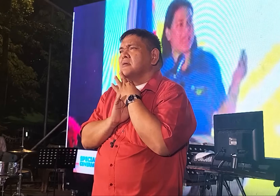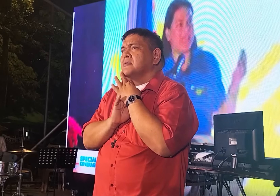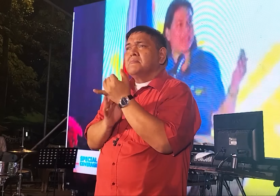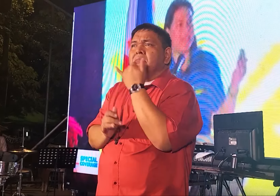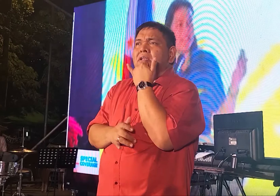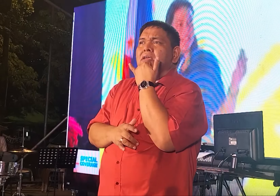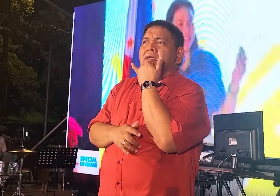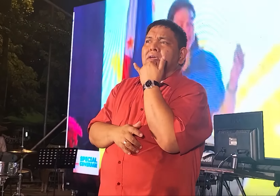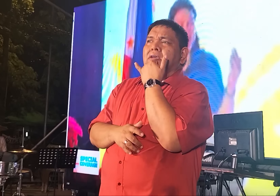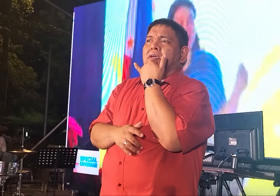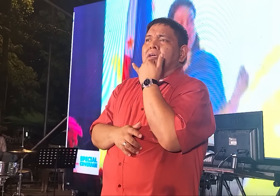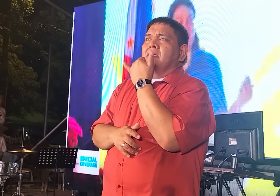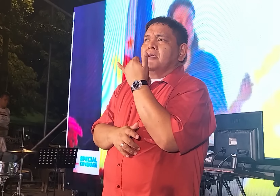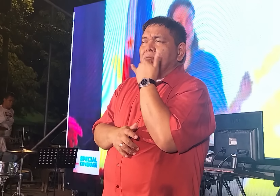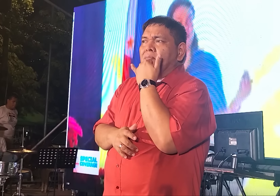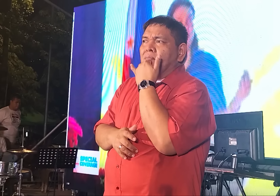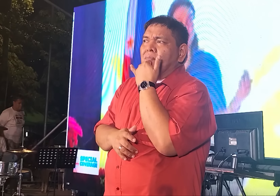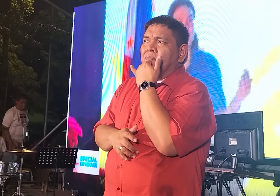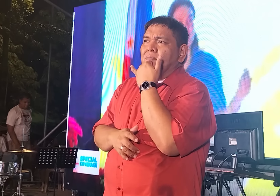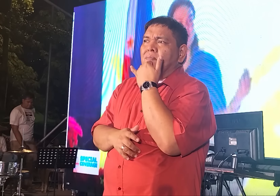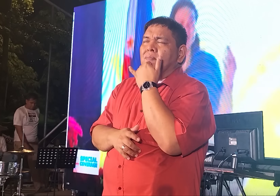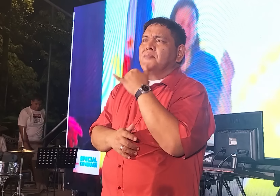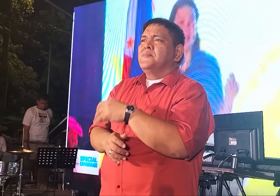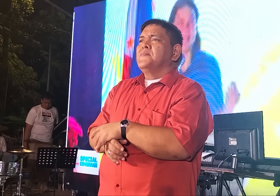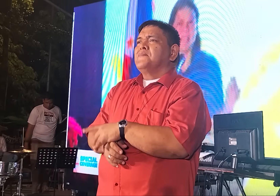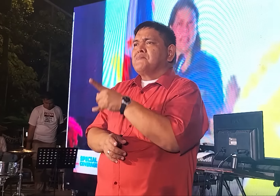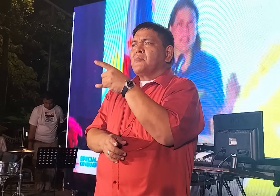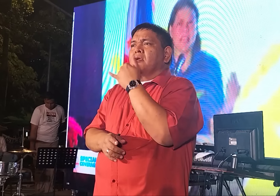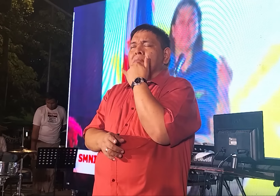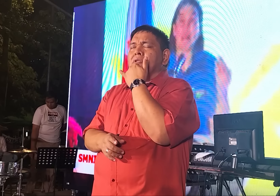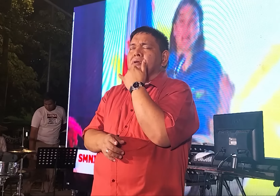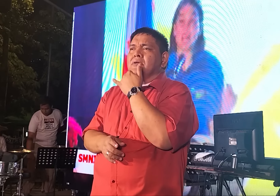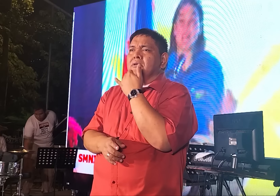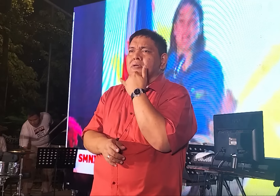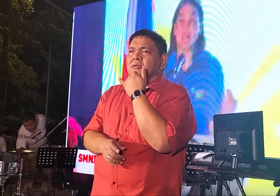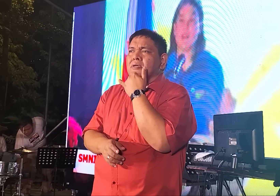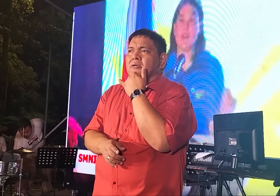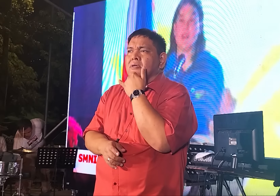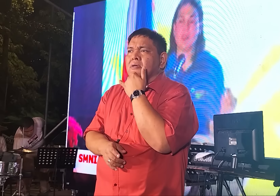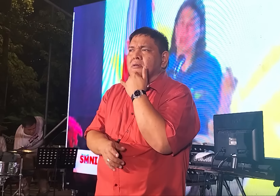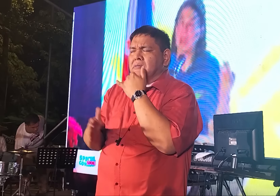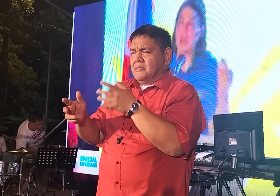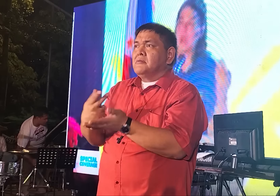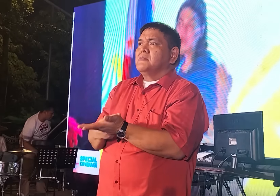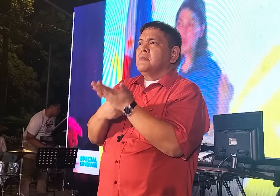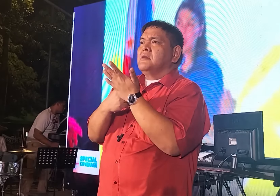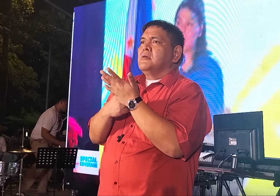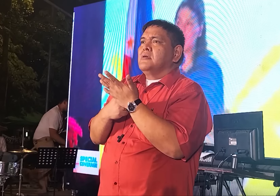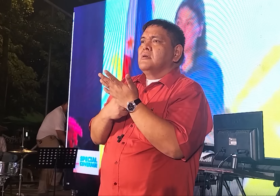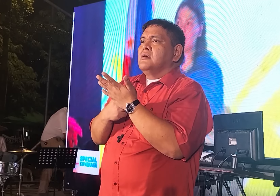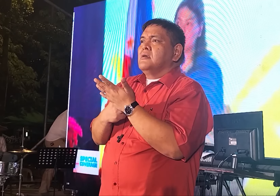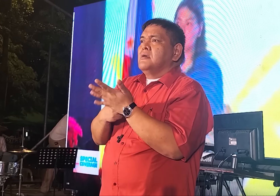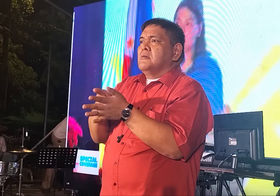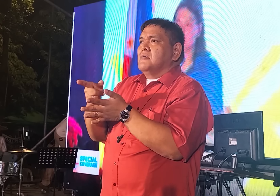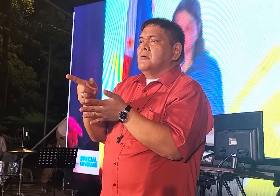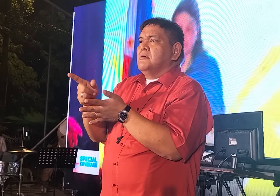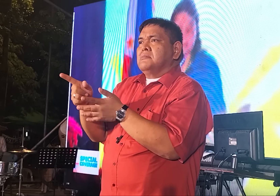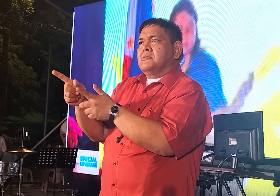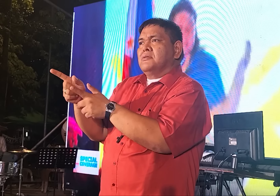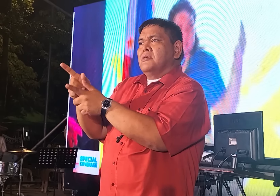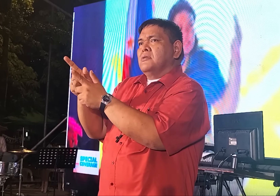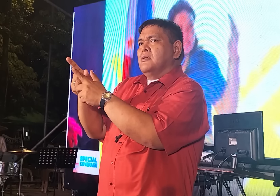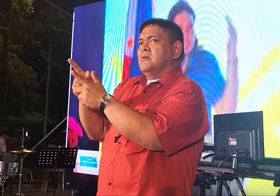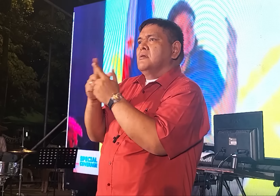mali na malisang, mali na mahadlok, kay bao mo nga no?